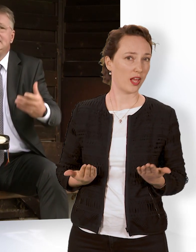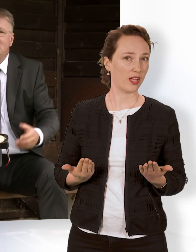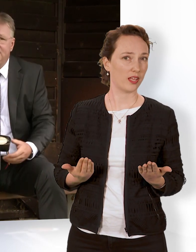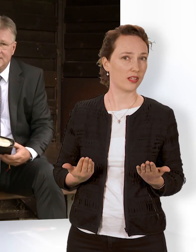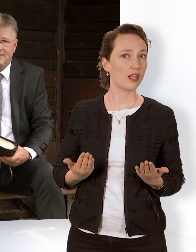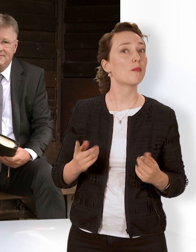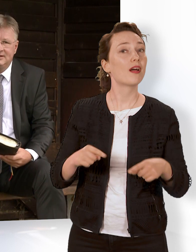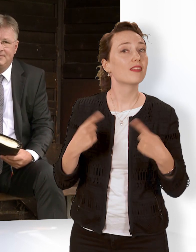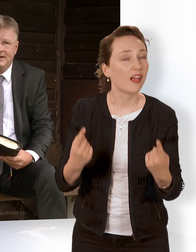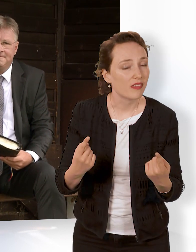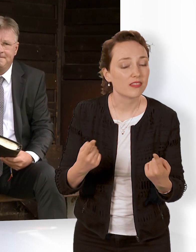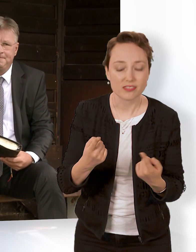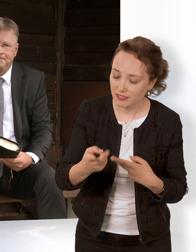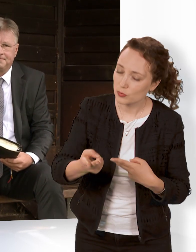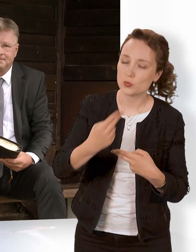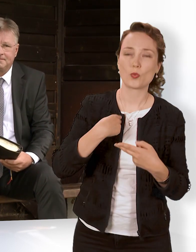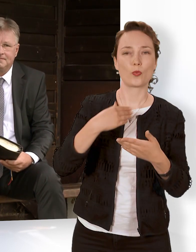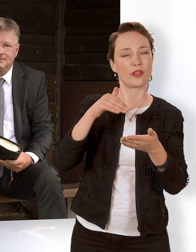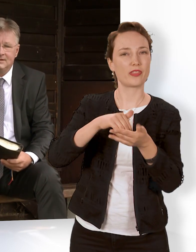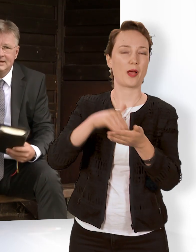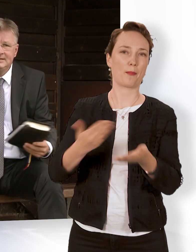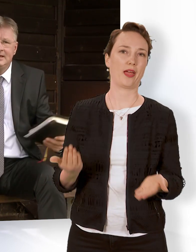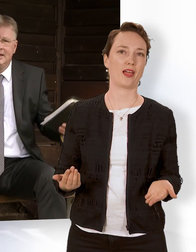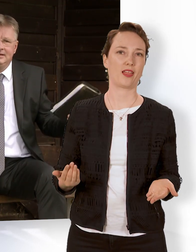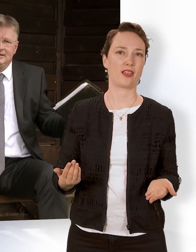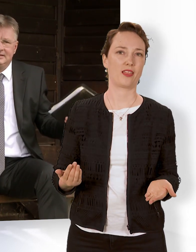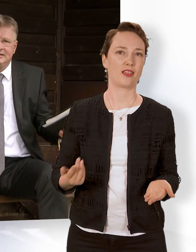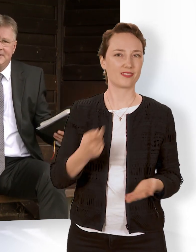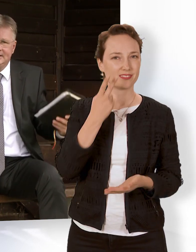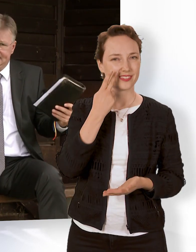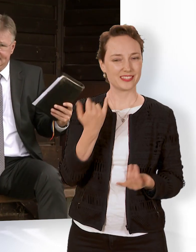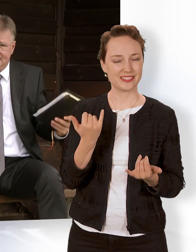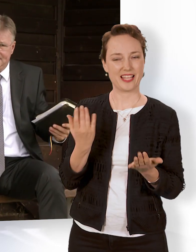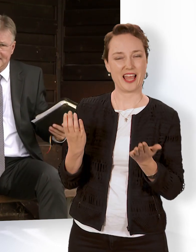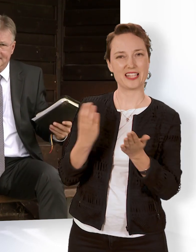Aber dann sind Sie auf jeden Fall wieder dabei. Sehen Sie diese